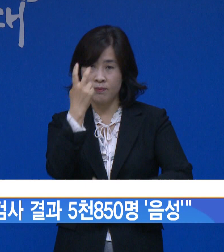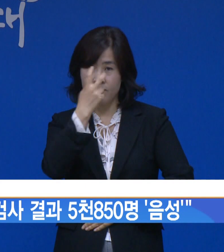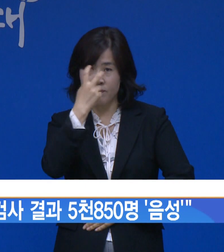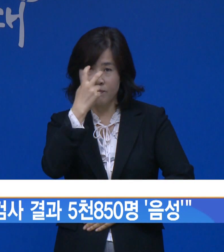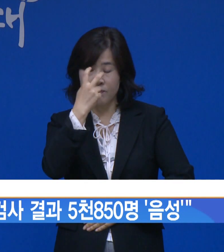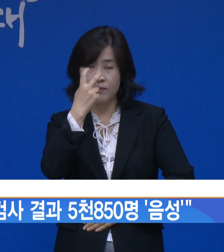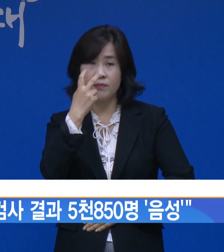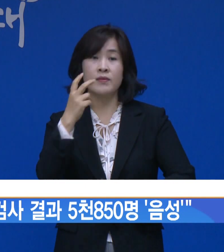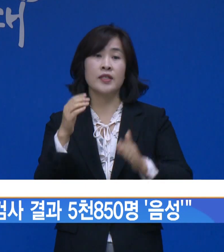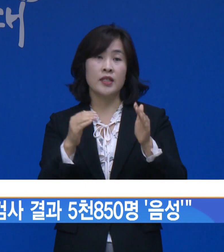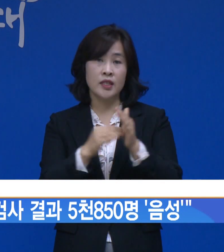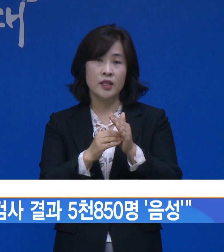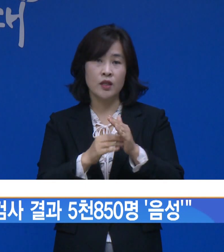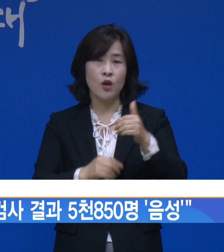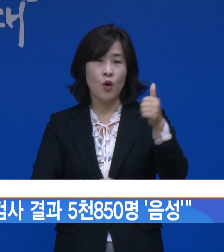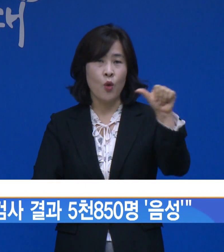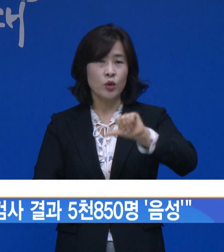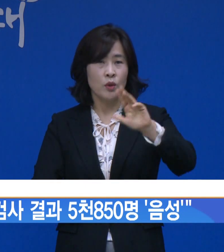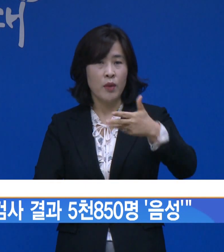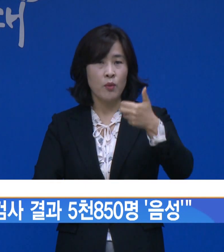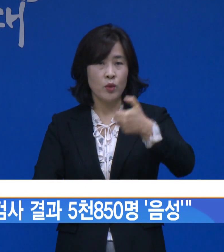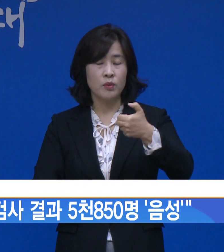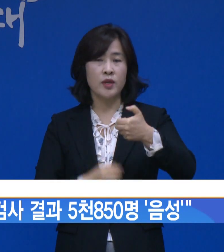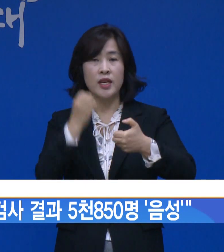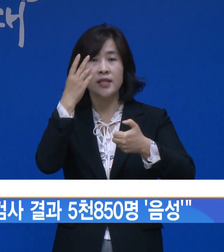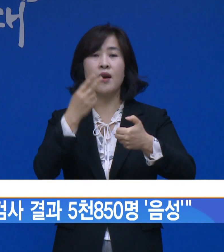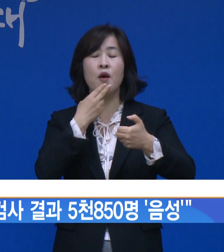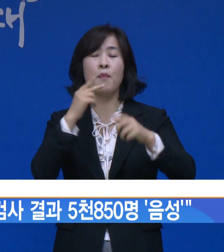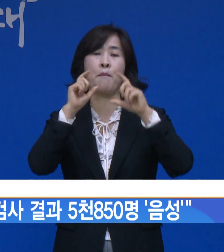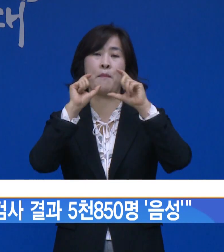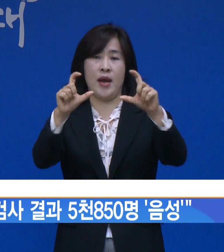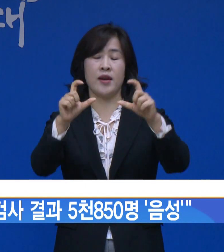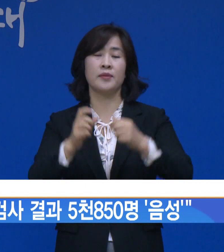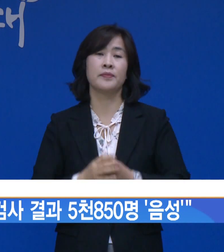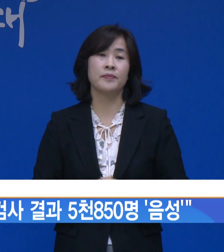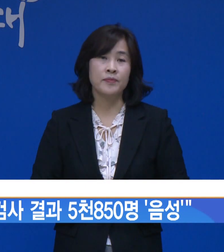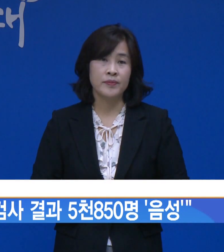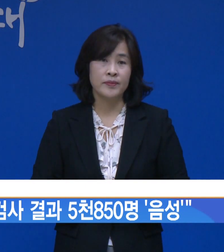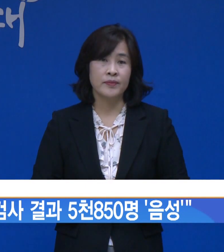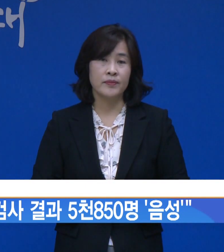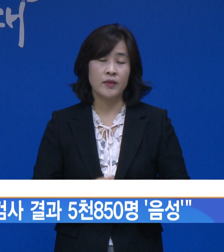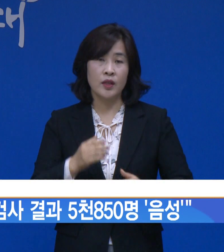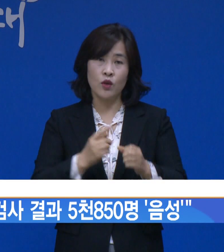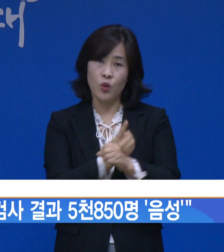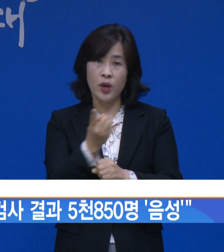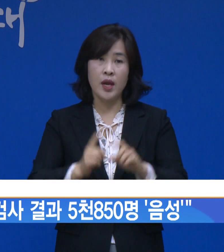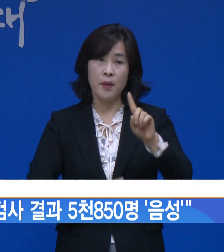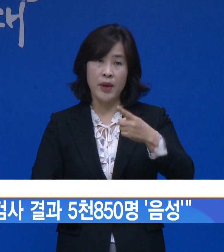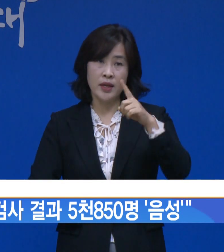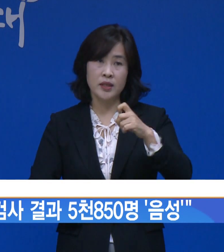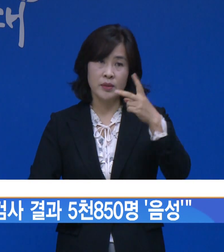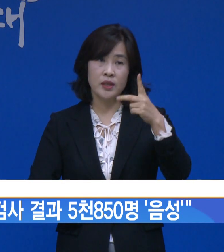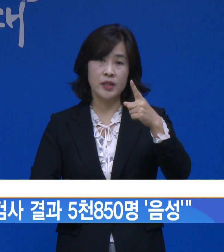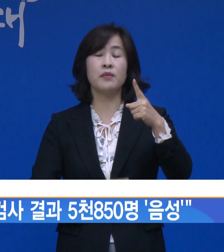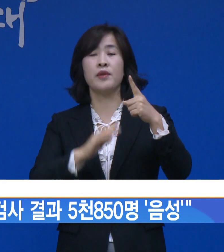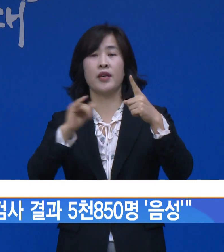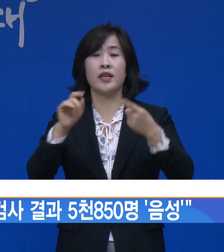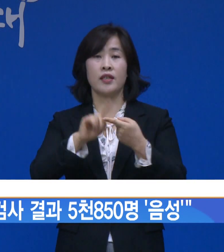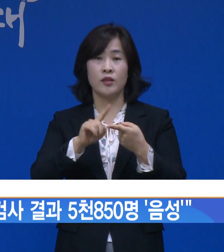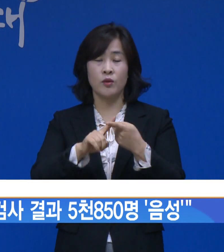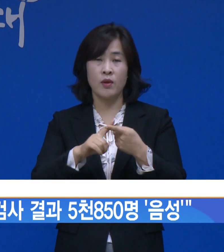검사를 실시해서 5,850명이 음성으로 판정을 받았습니다. 나머지 111명에